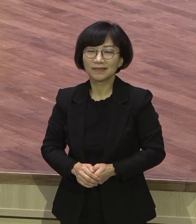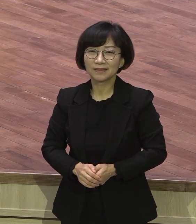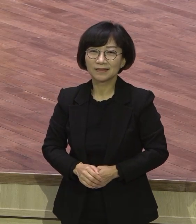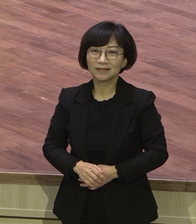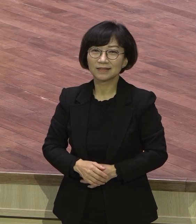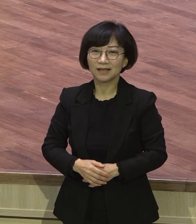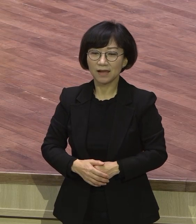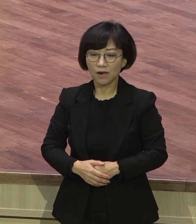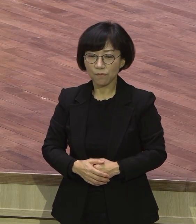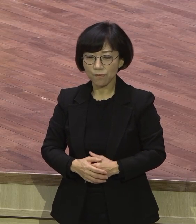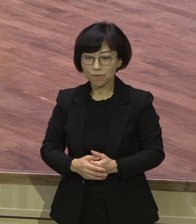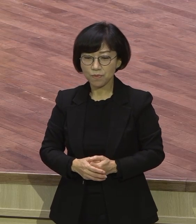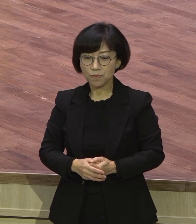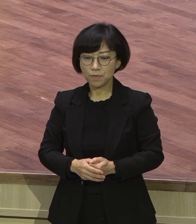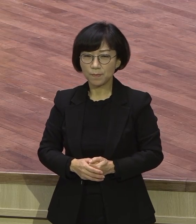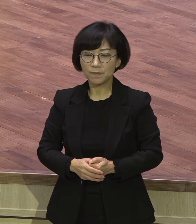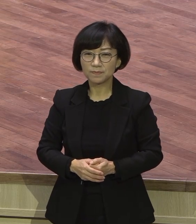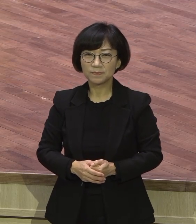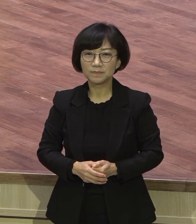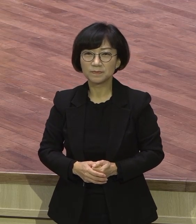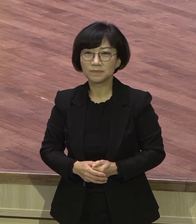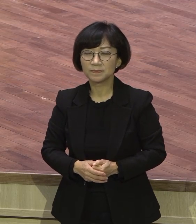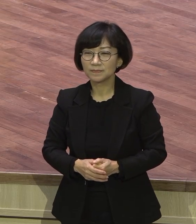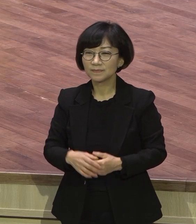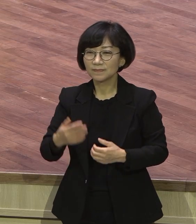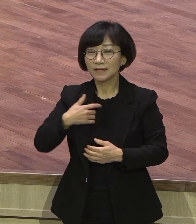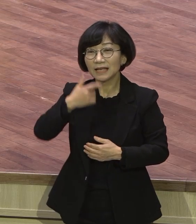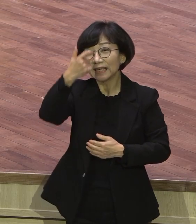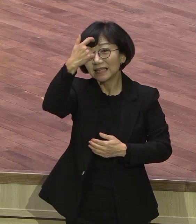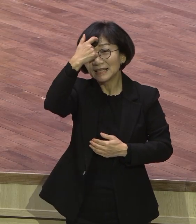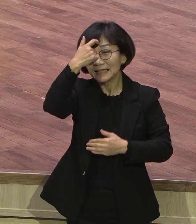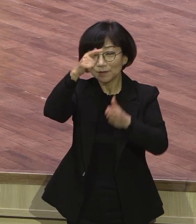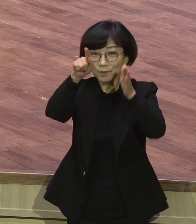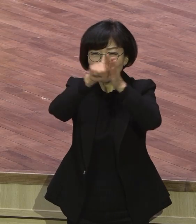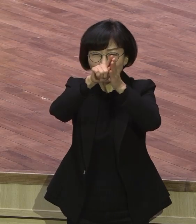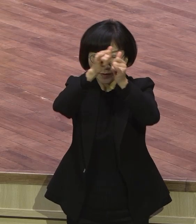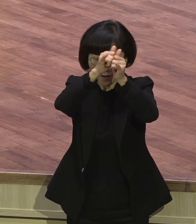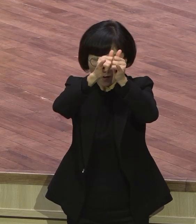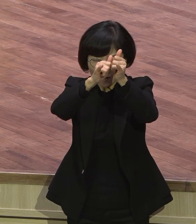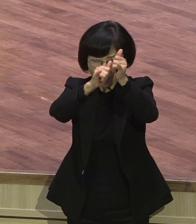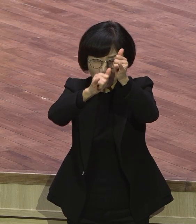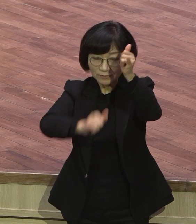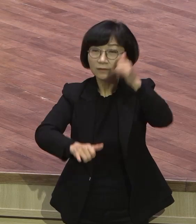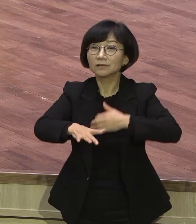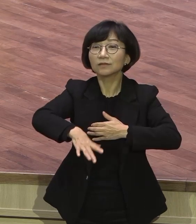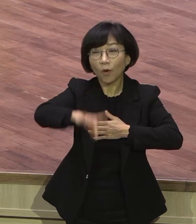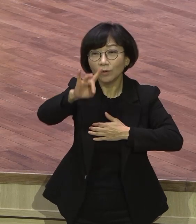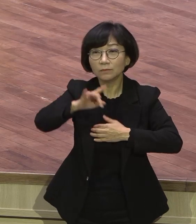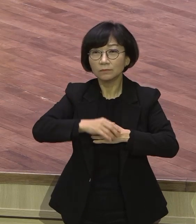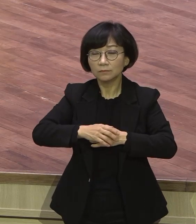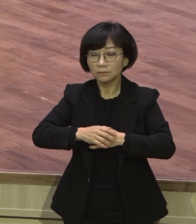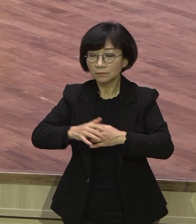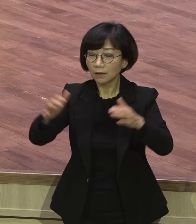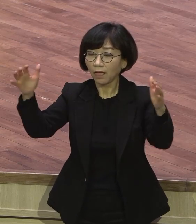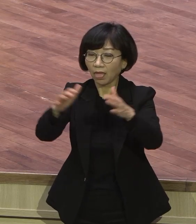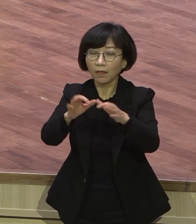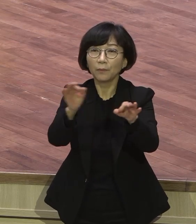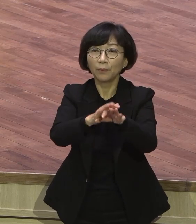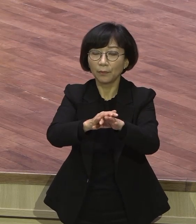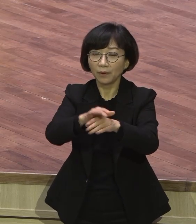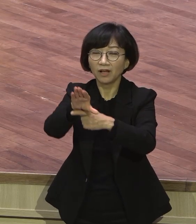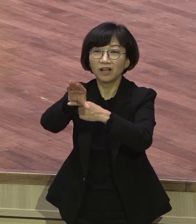예배드리고 언제든지 예배드렸는데 기독교 역사에 처음 있는 사건이 희한한 일이 일어났어요. 전주교수는